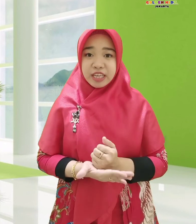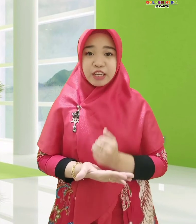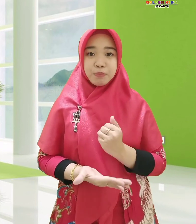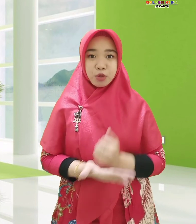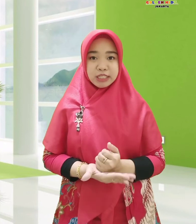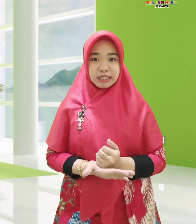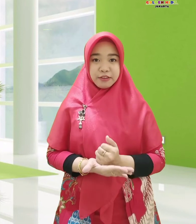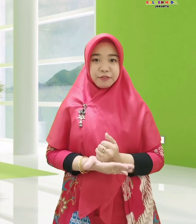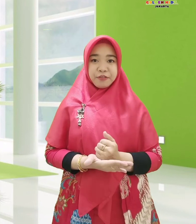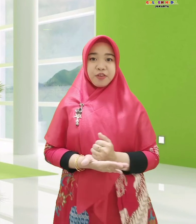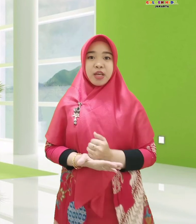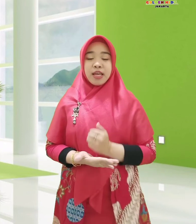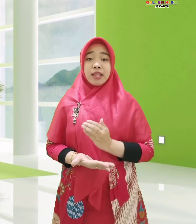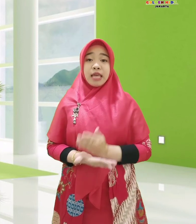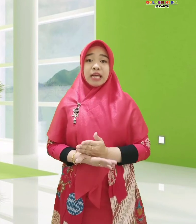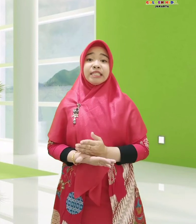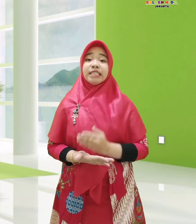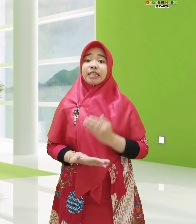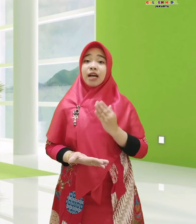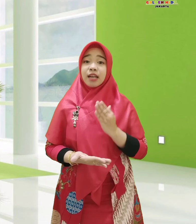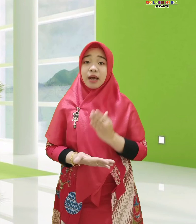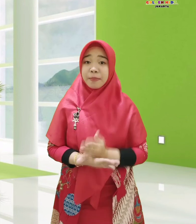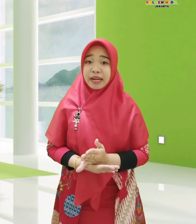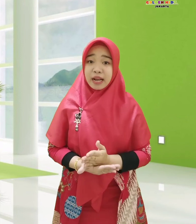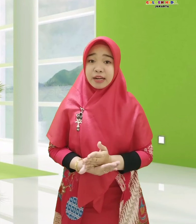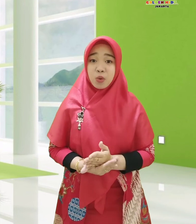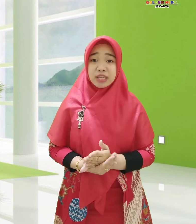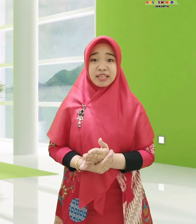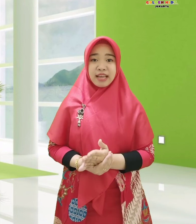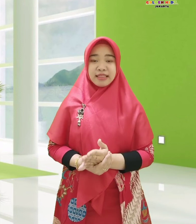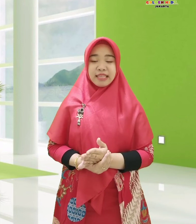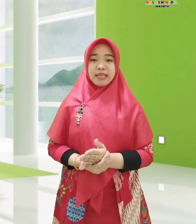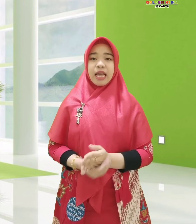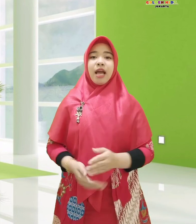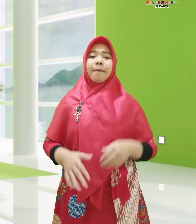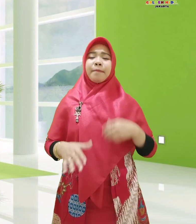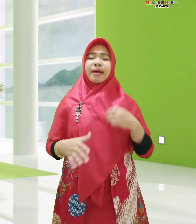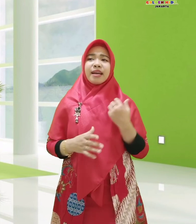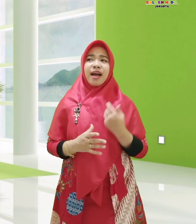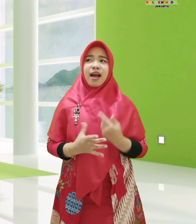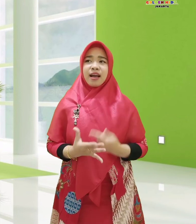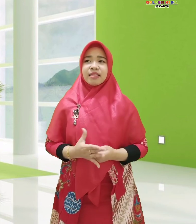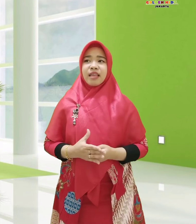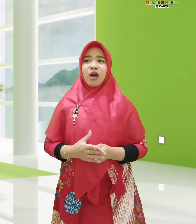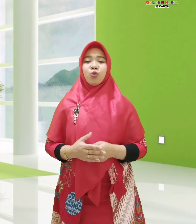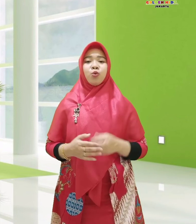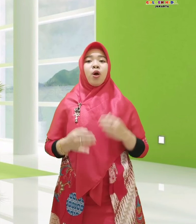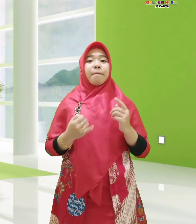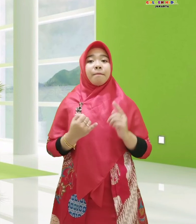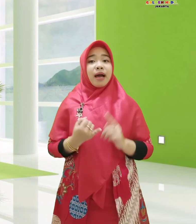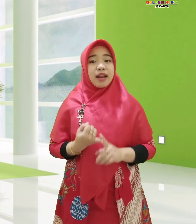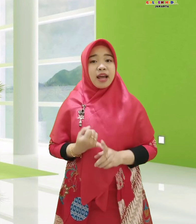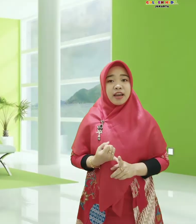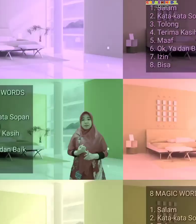berpikir positif. Dan jika kelak mereka dewasa nanti, mereka akan tahu mana yang